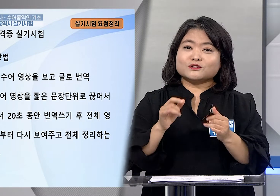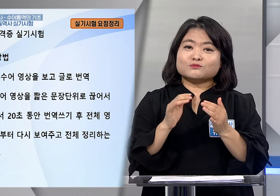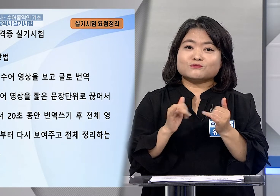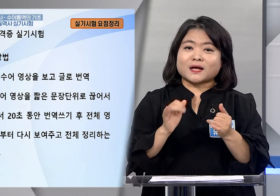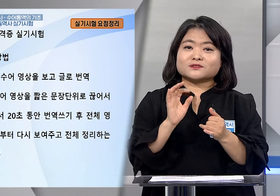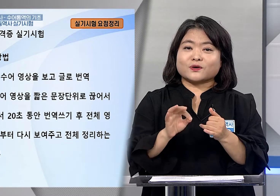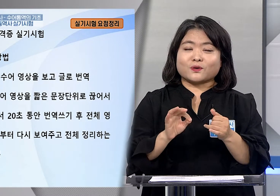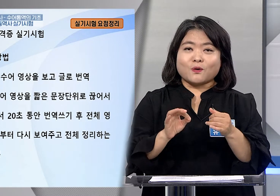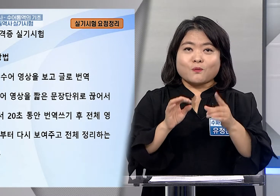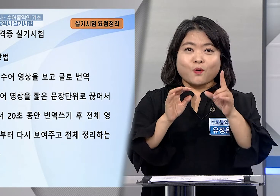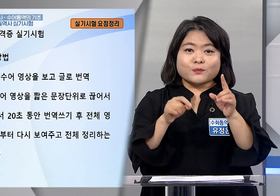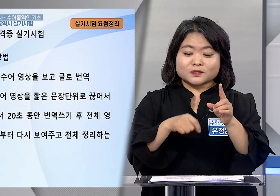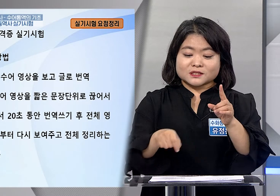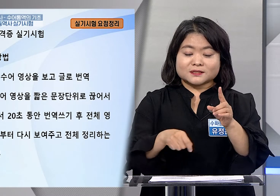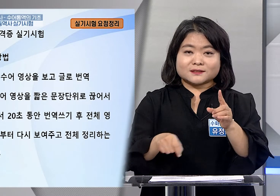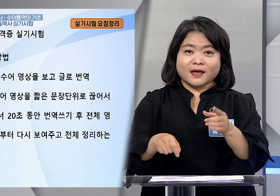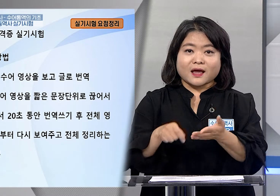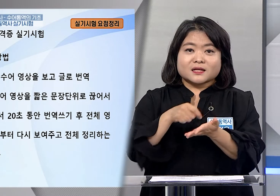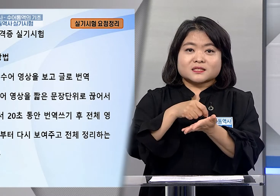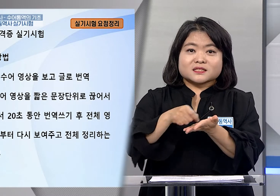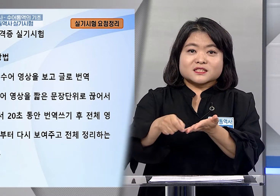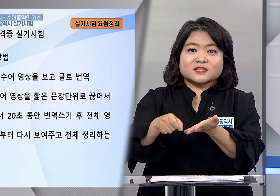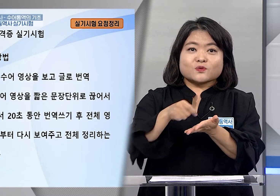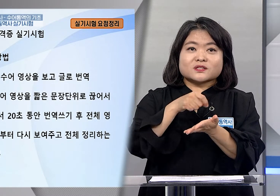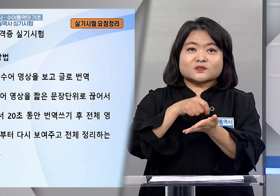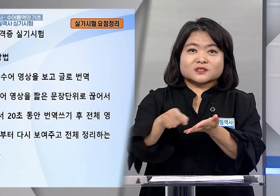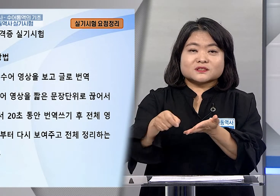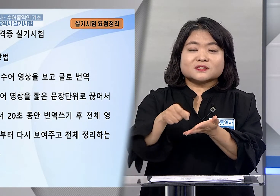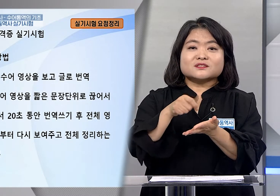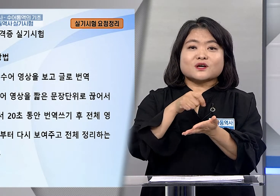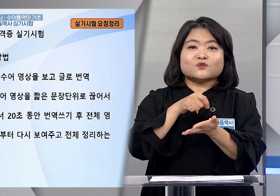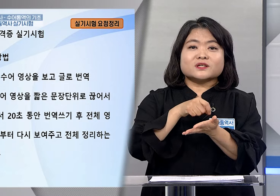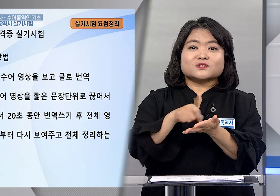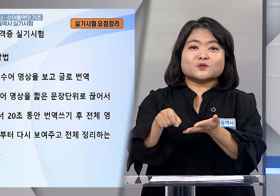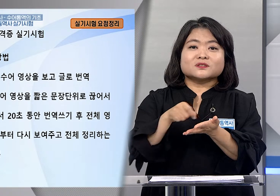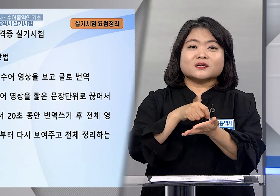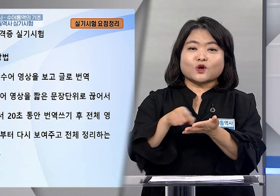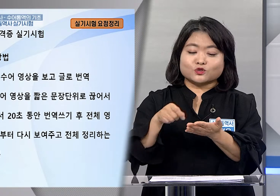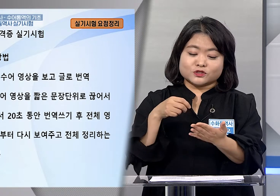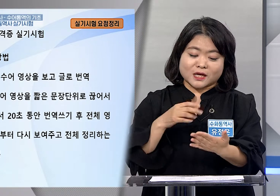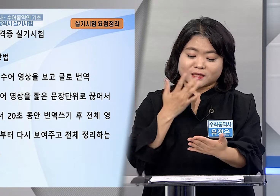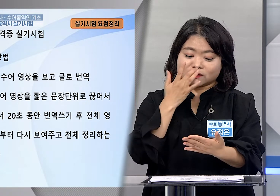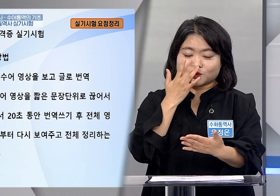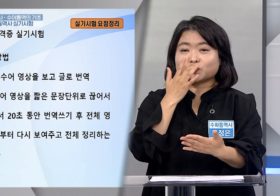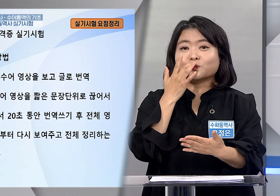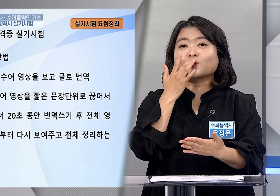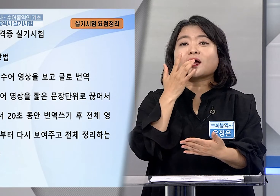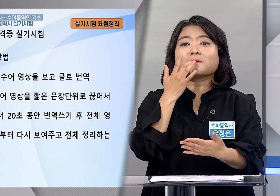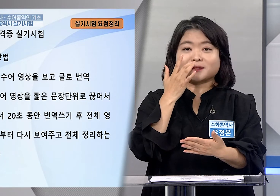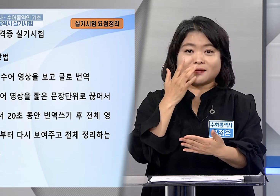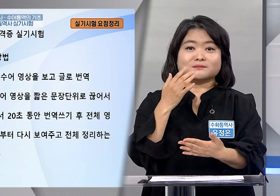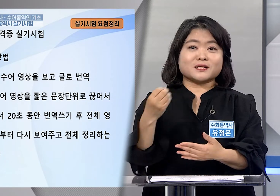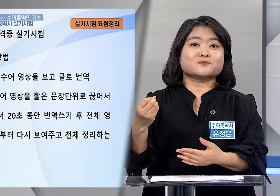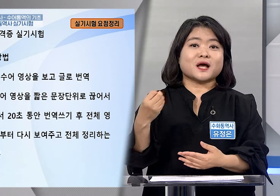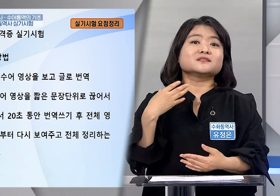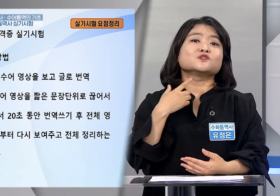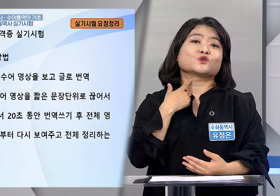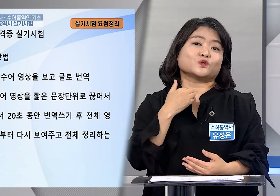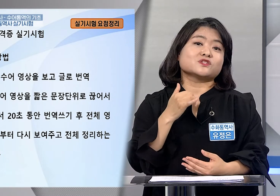분 봤어요. 보면서 쓰는데 쓴 글자 위에 쓰고 쓴 글자 위에 쓰고 그래 결국은 자기 스스로도 못 알아봤다는 말씀을 하신 적도